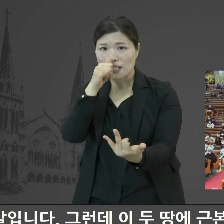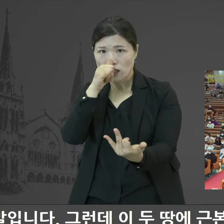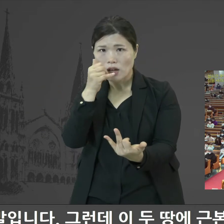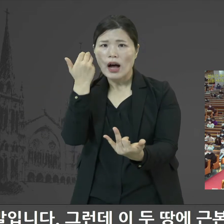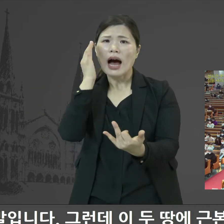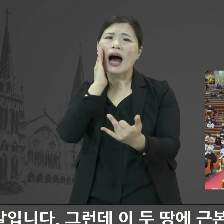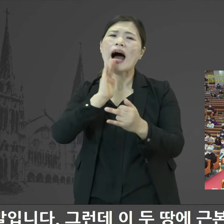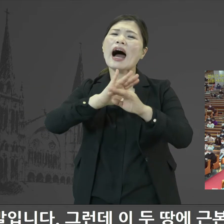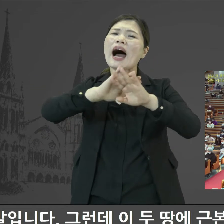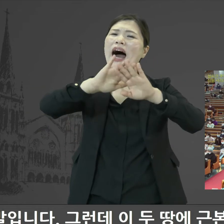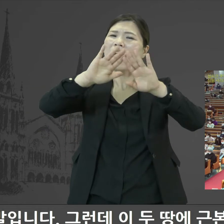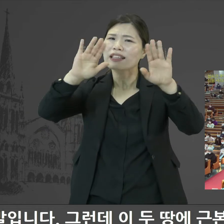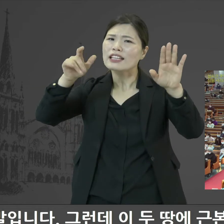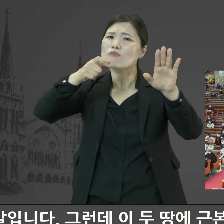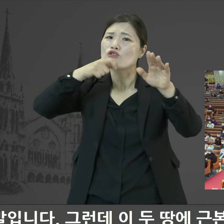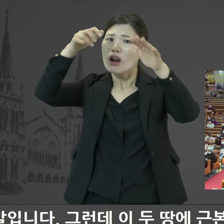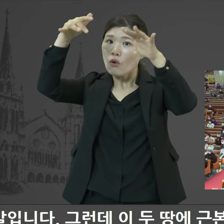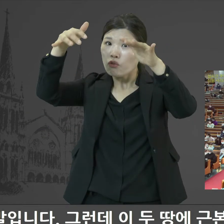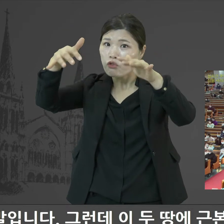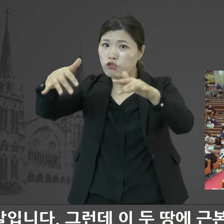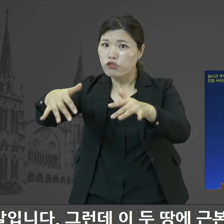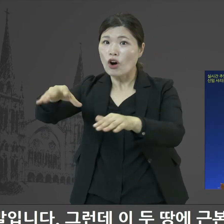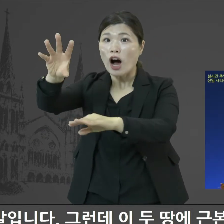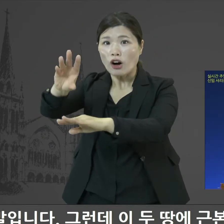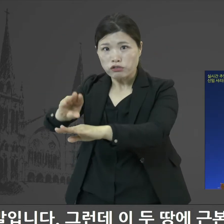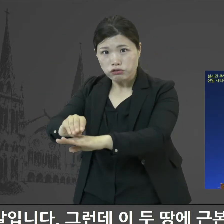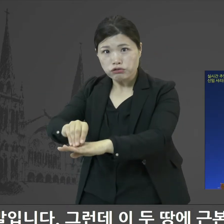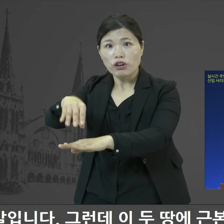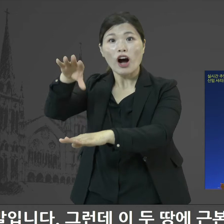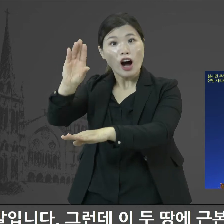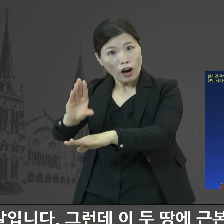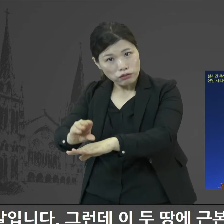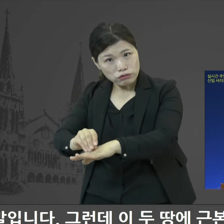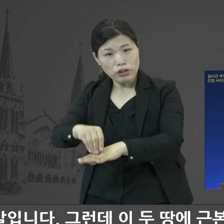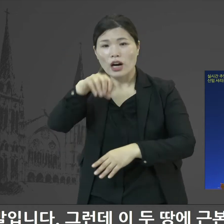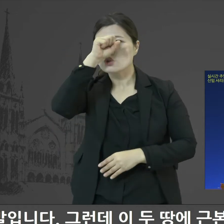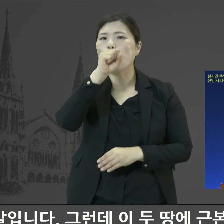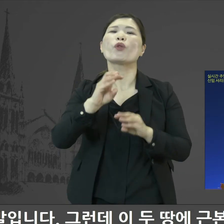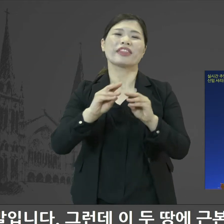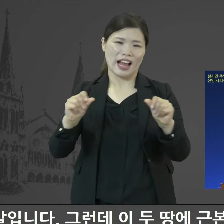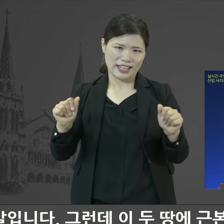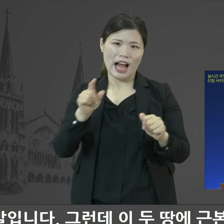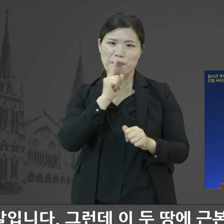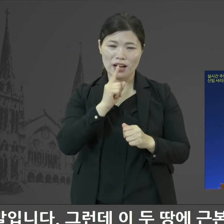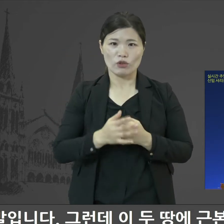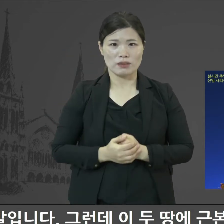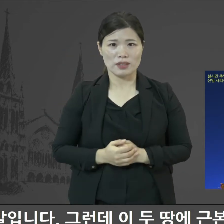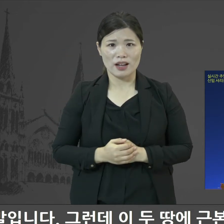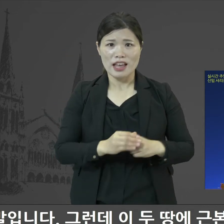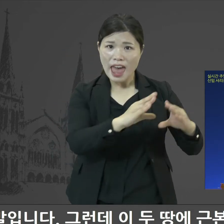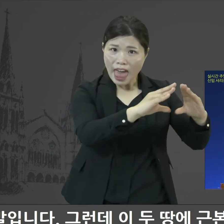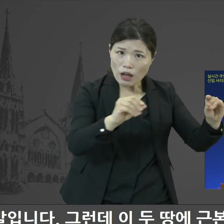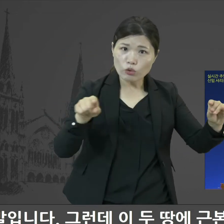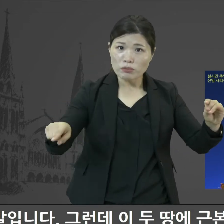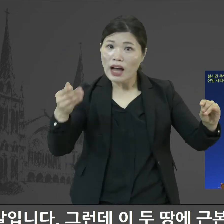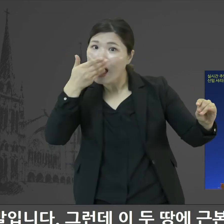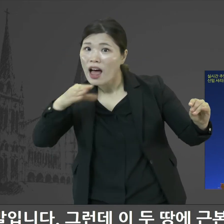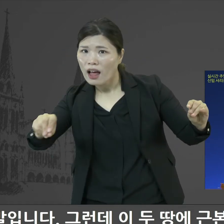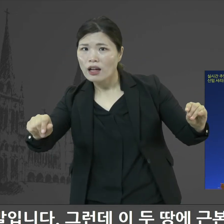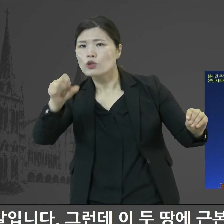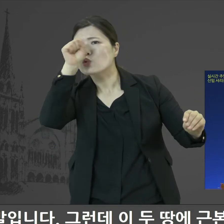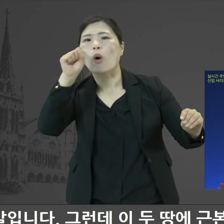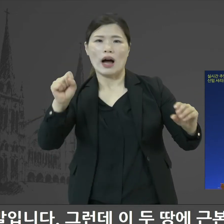비를 흡수하는 땅이요. 모세가 이 두 땅이 다 비옥하지만 근본적인 차이가 있다, 이렇게 얘기를